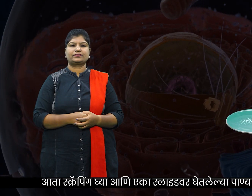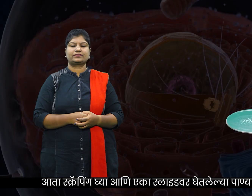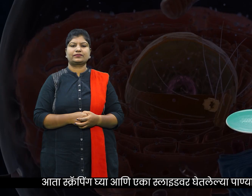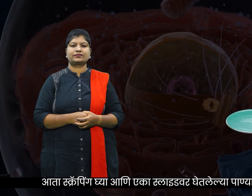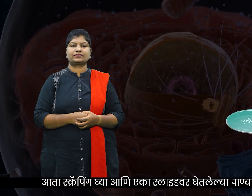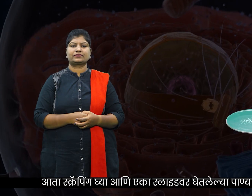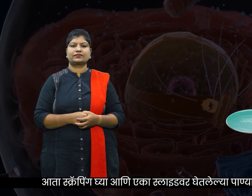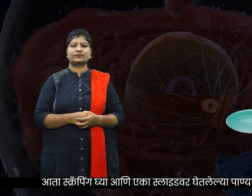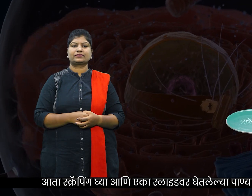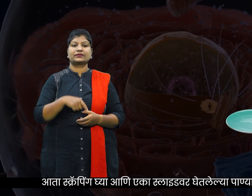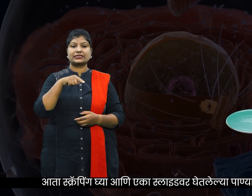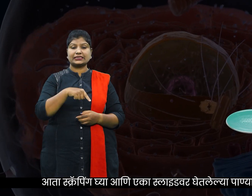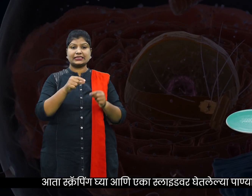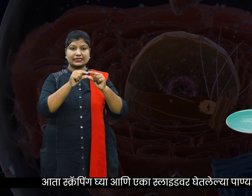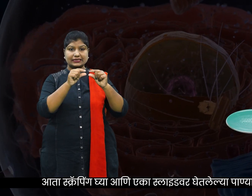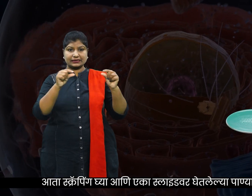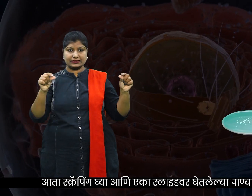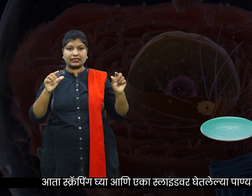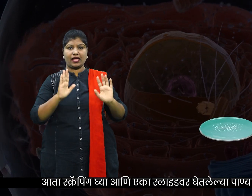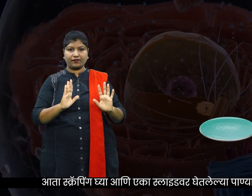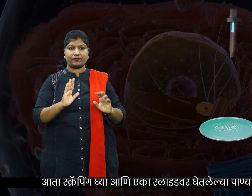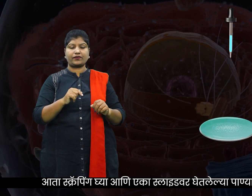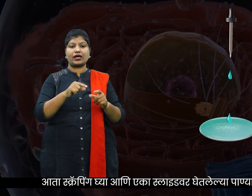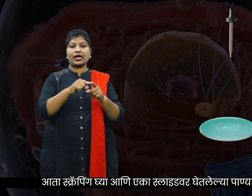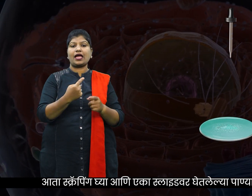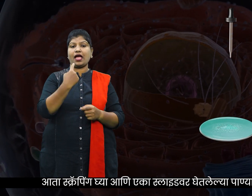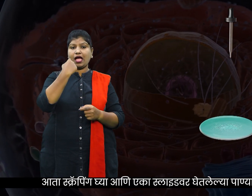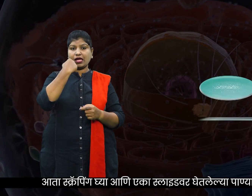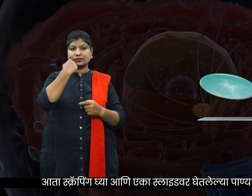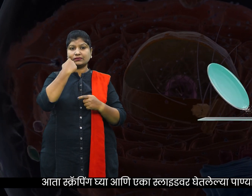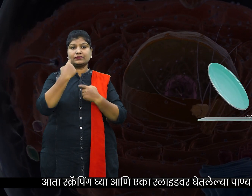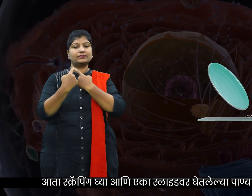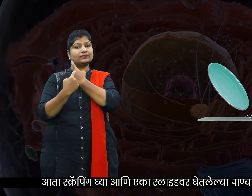आता स्क्रॅपिंग घ्या आणि एका स्लायडरवर घेतलेल्या पाण्याच्या थेंबामध्ये ठेवा.